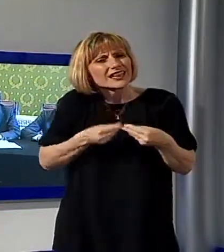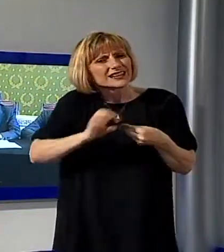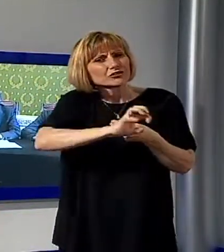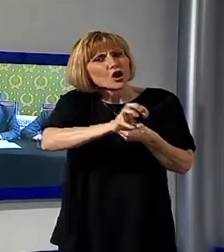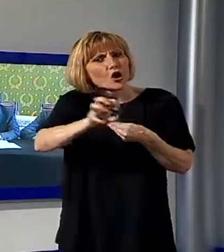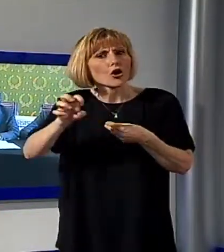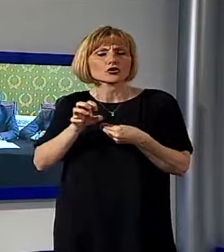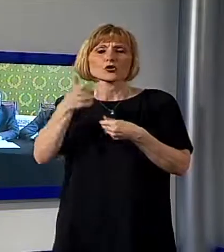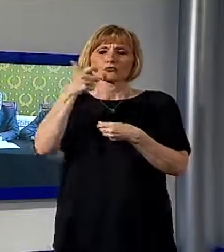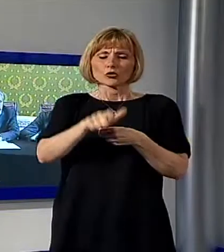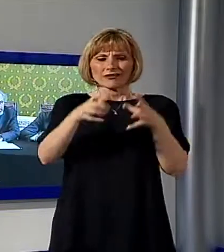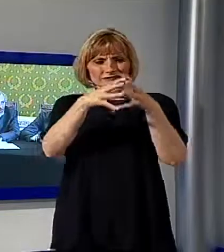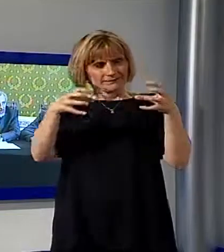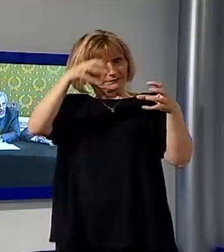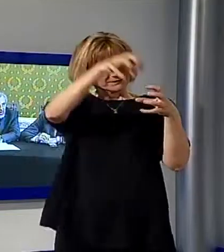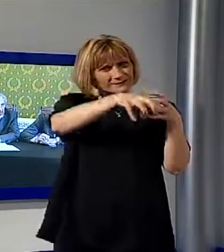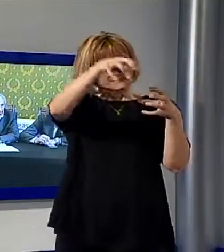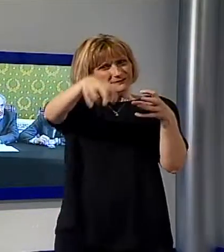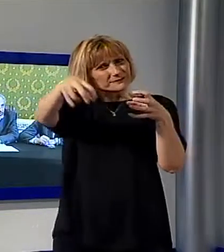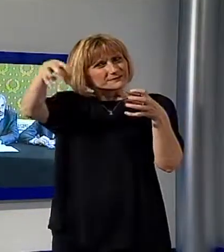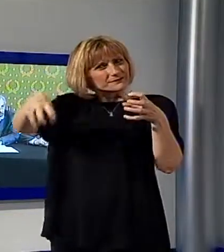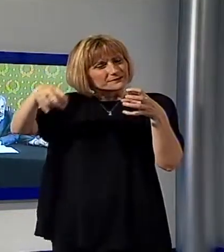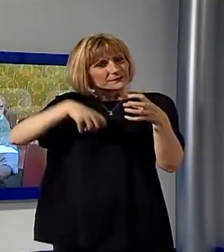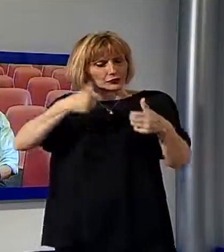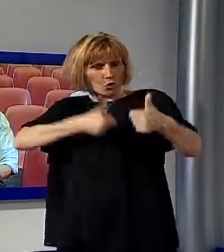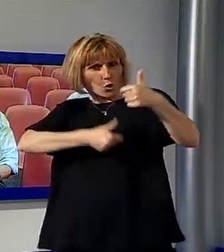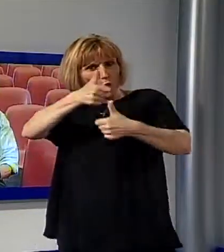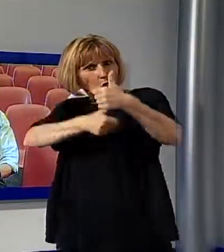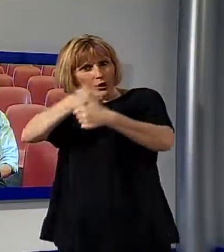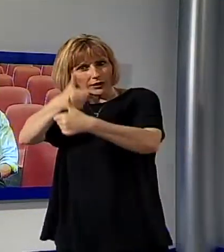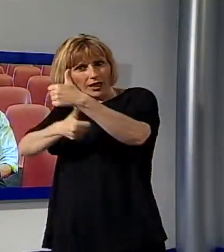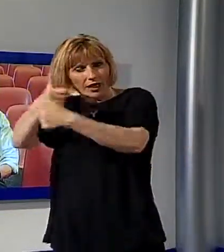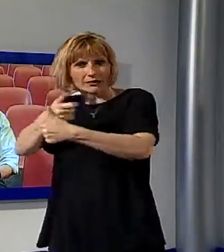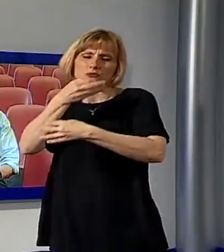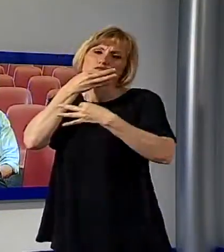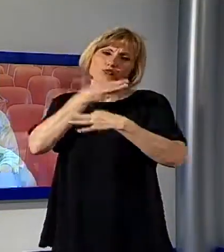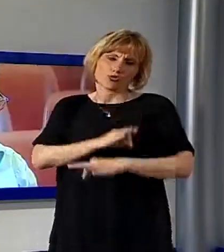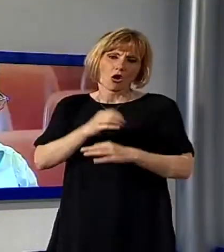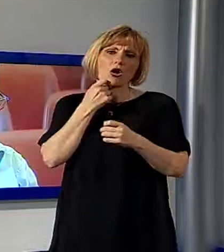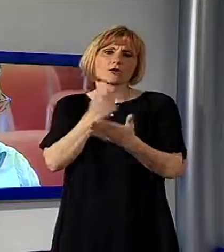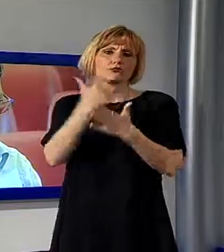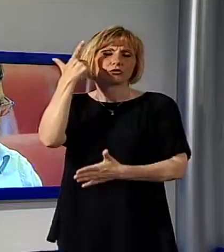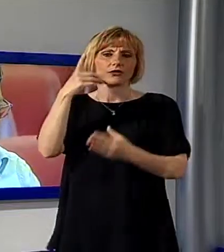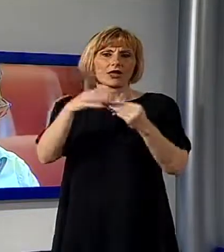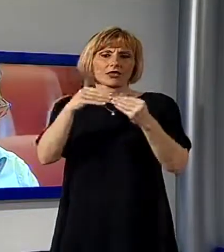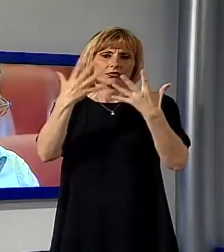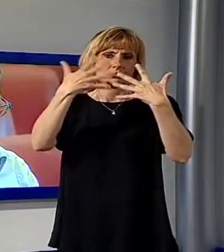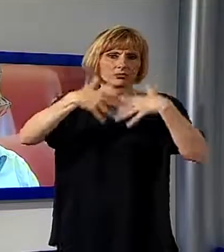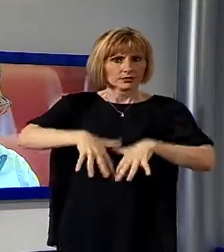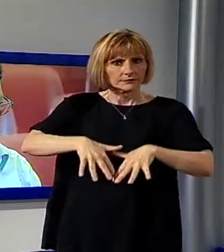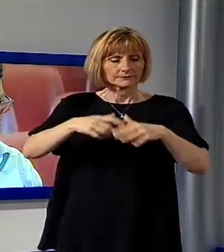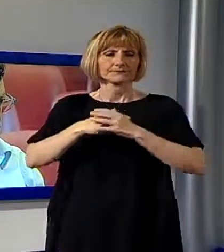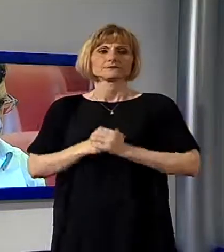perché spesso gli stabilimenti dei vari paesi vengono messi in concorrenza e sono oggetto di importanti ristrutturazioni.